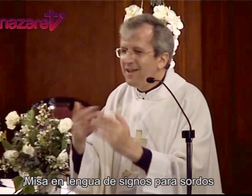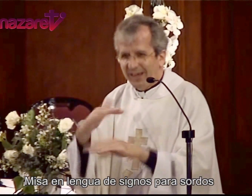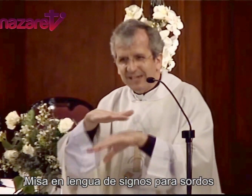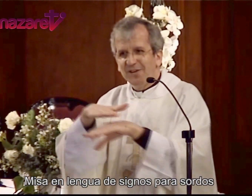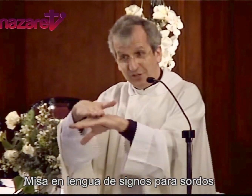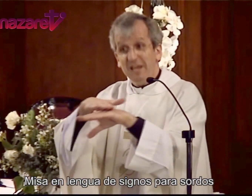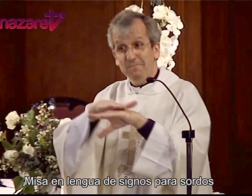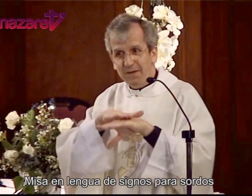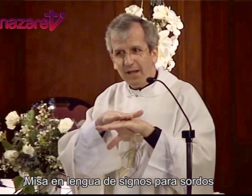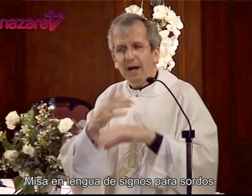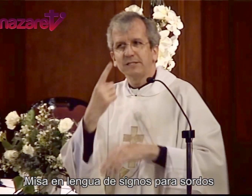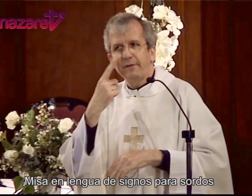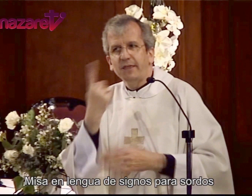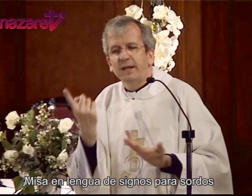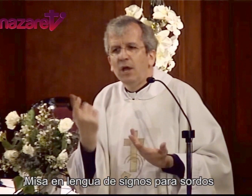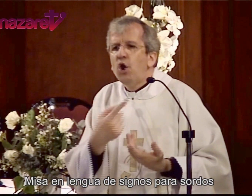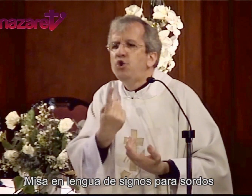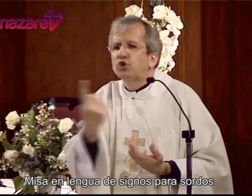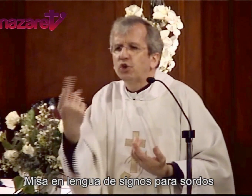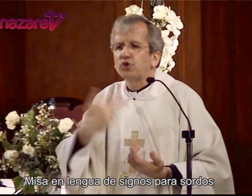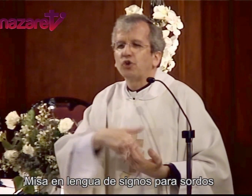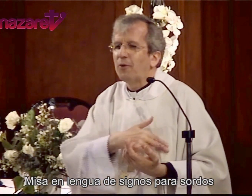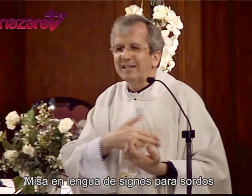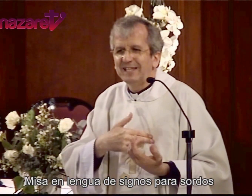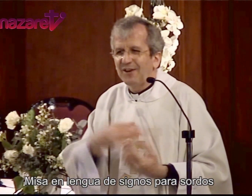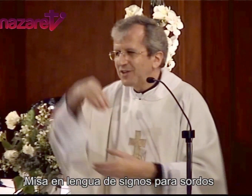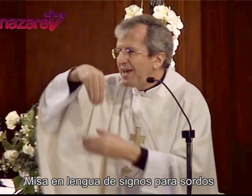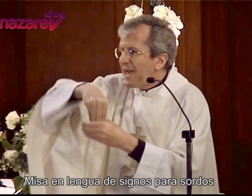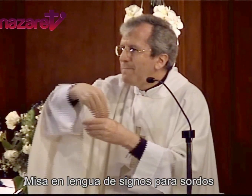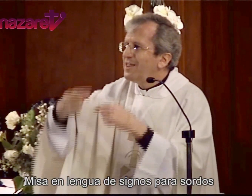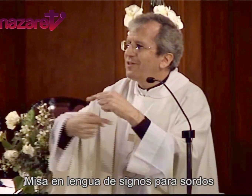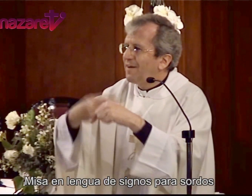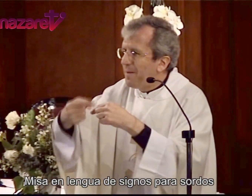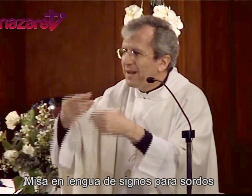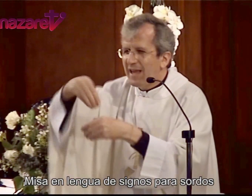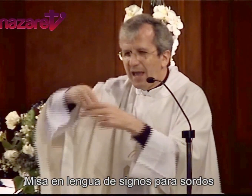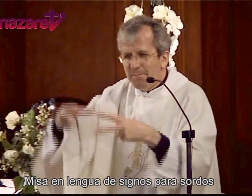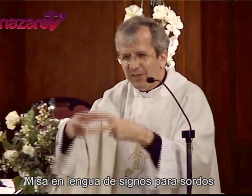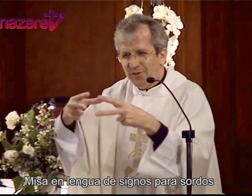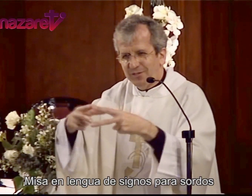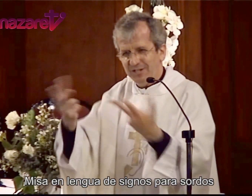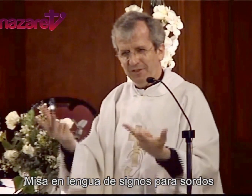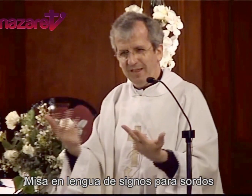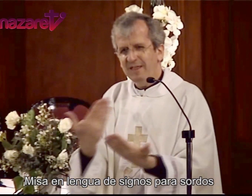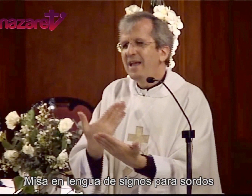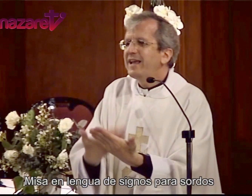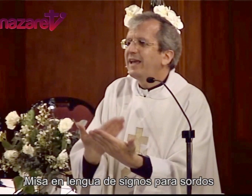Que se nos invita A saber decir Nosotros Como cristianos En medio de la familia En medio de nuestra sociedad Que